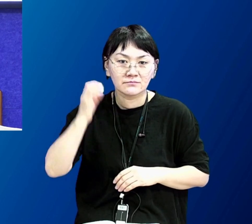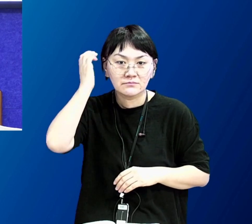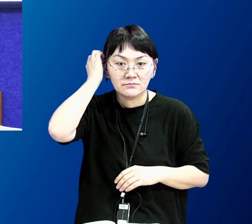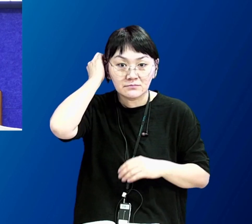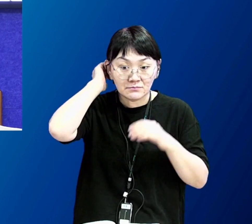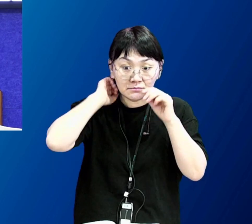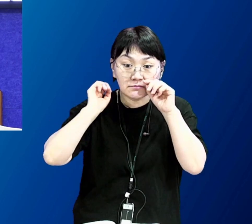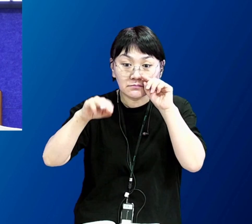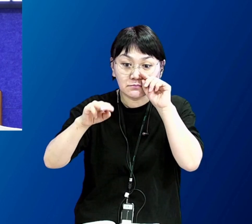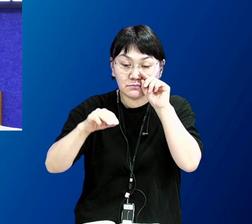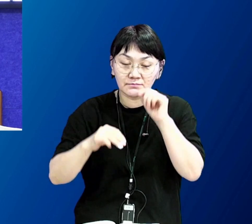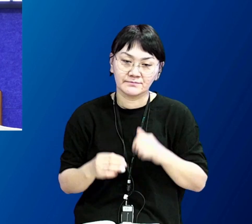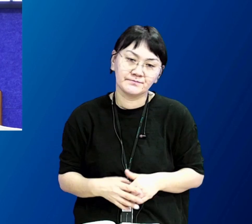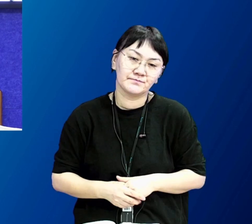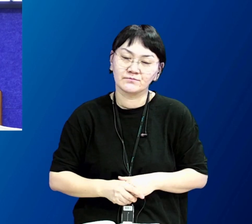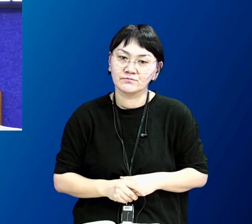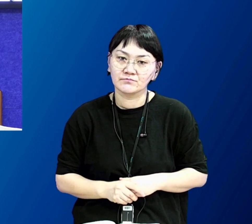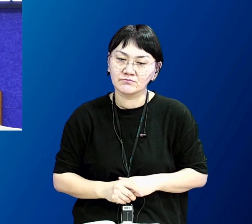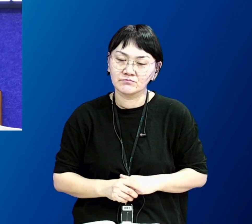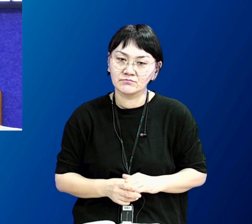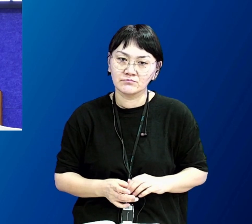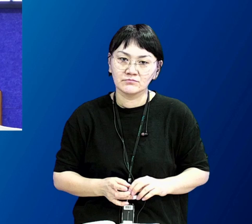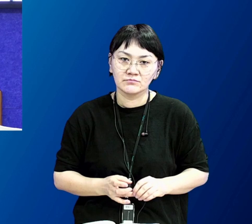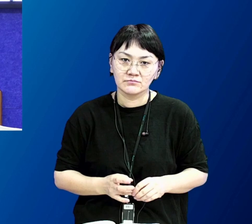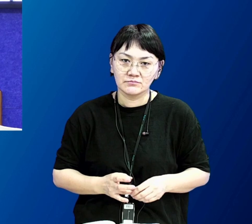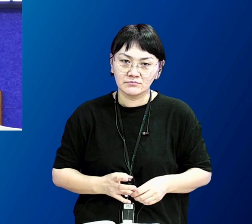Үнэхээр тэгдэг биз? За.